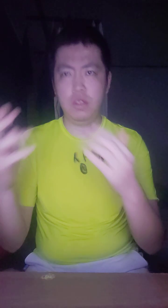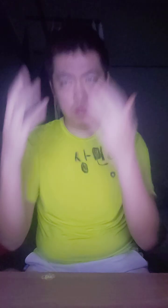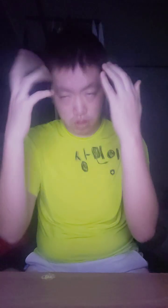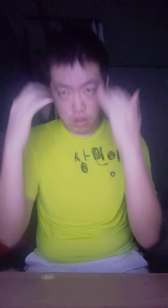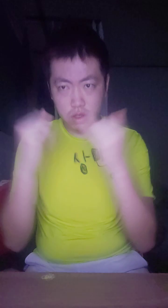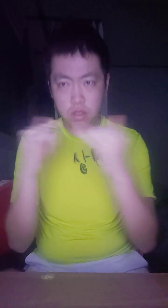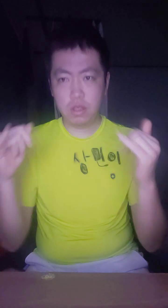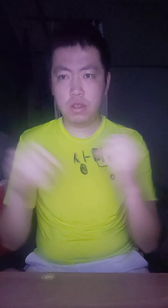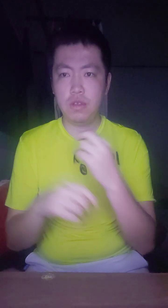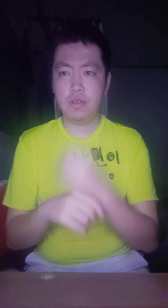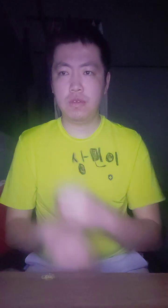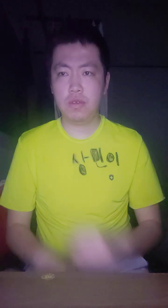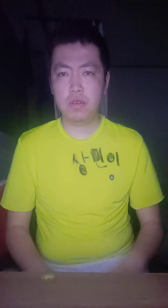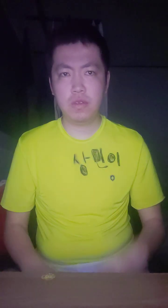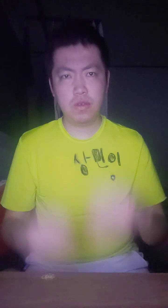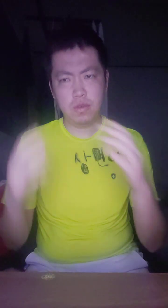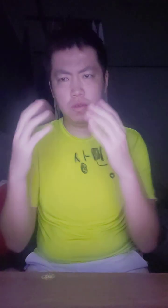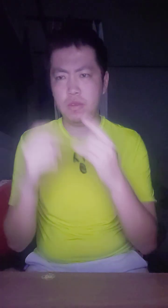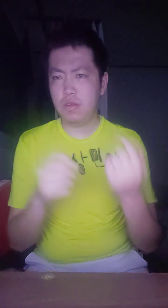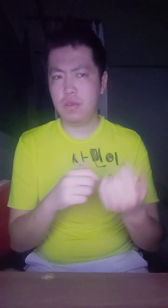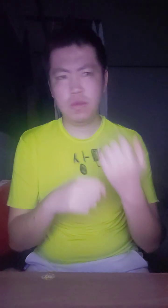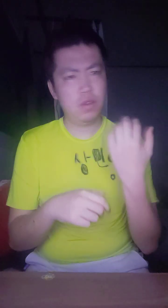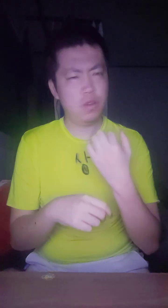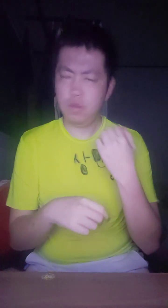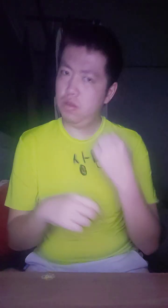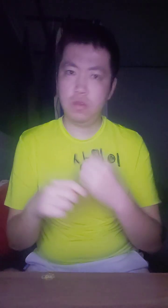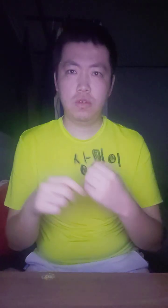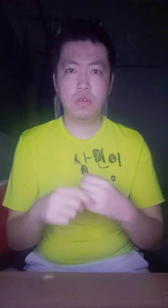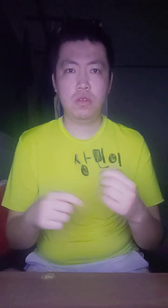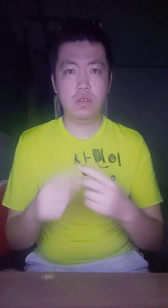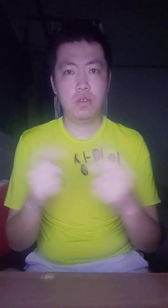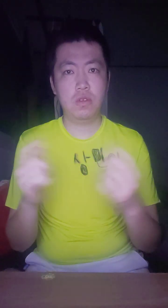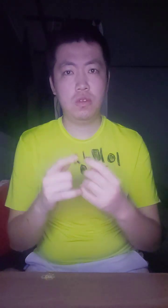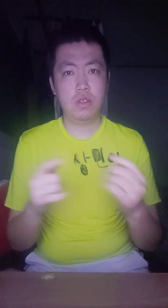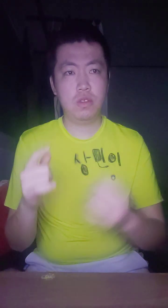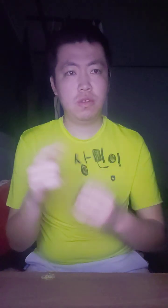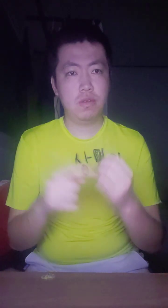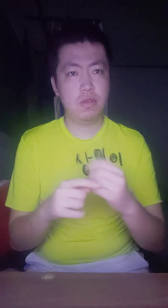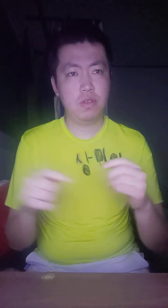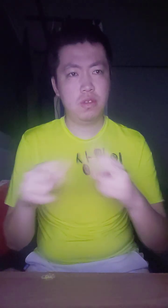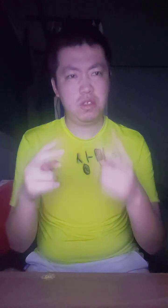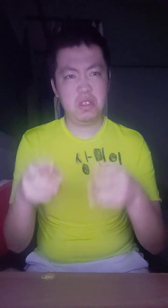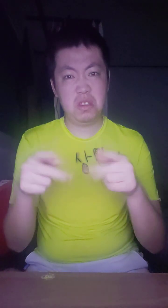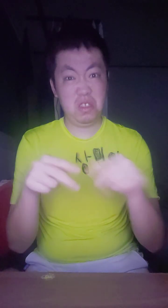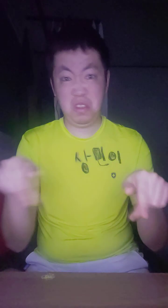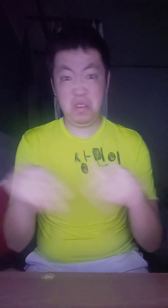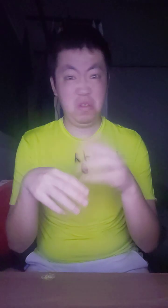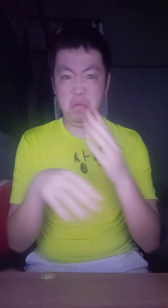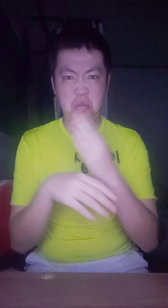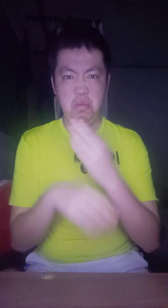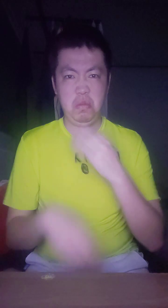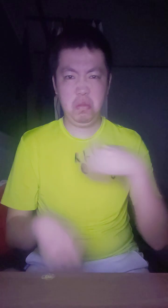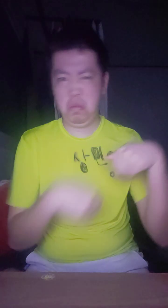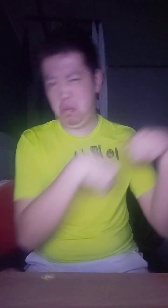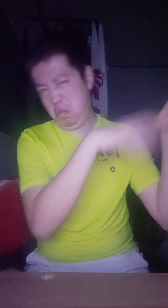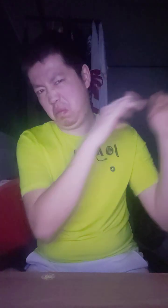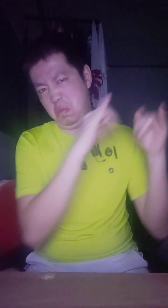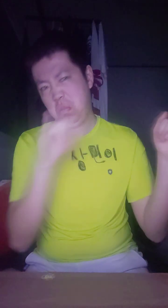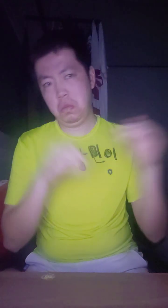겪었습니다. 더워서 못 자겠다고 연락이 와가지고 무슨 소리가 싶었더니 전기가 나와서 안 들어오는데 아무것도 할 수가 없어요. 전기가